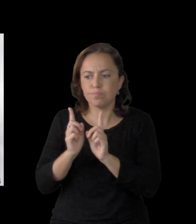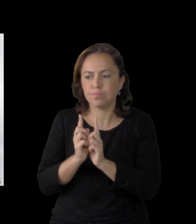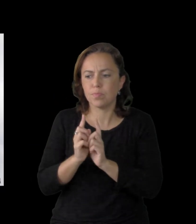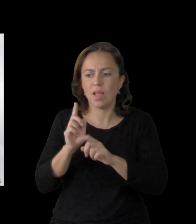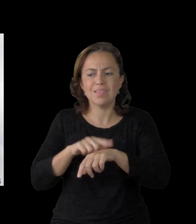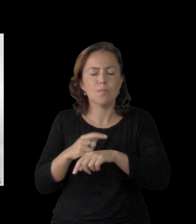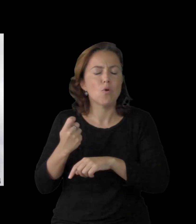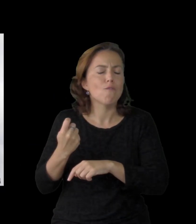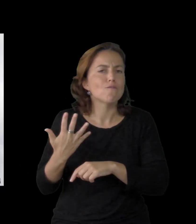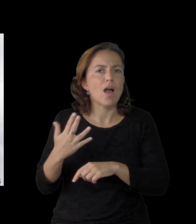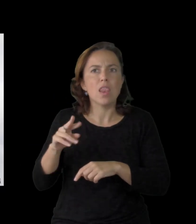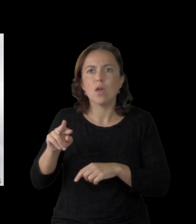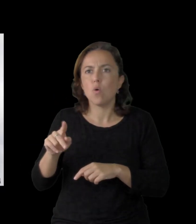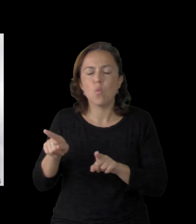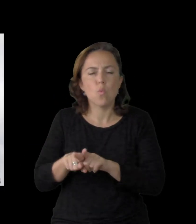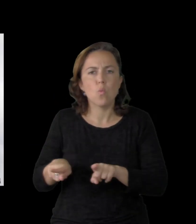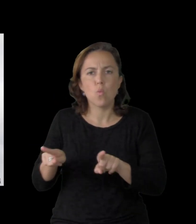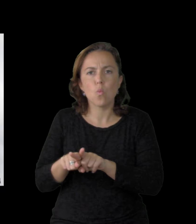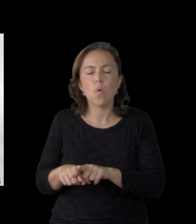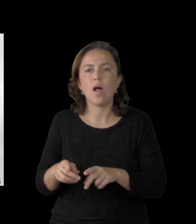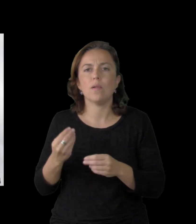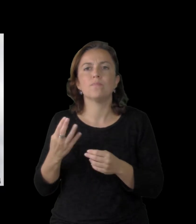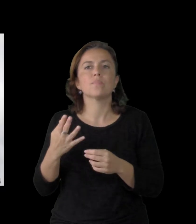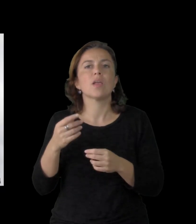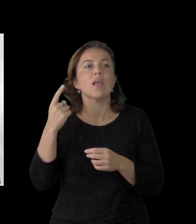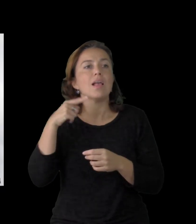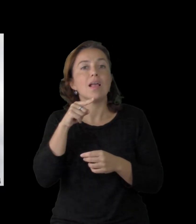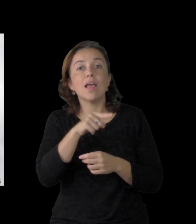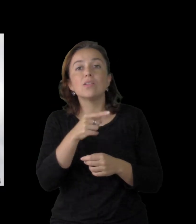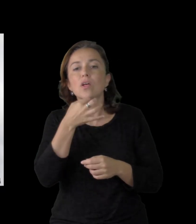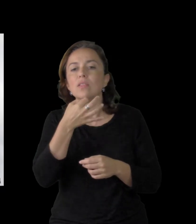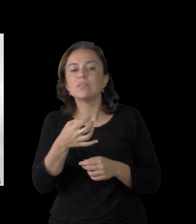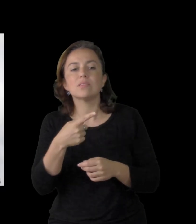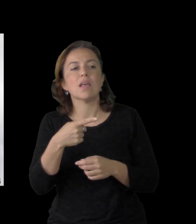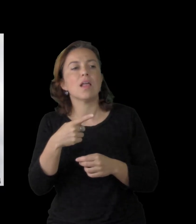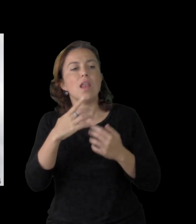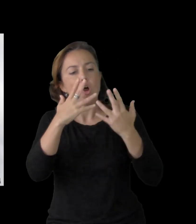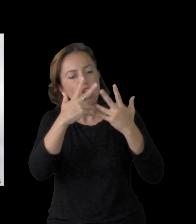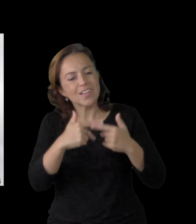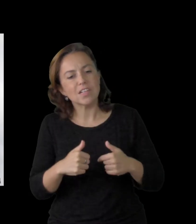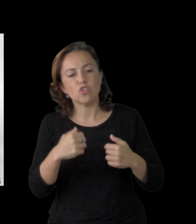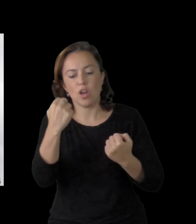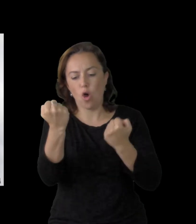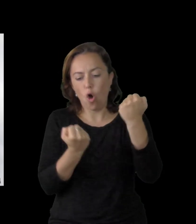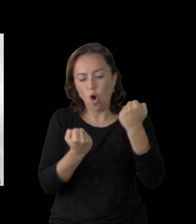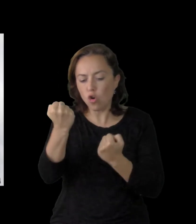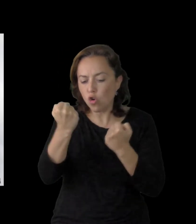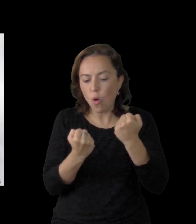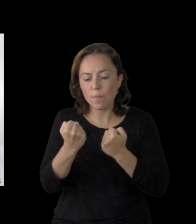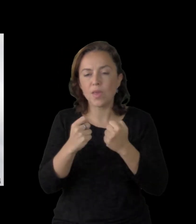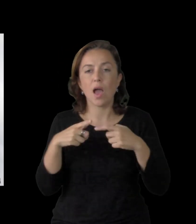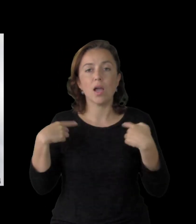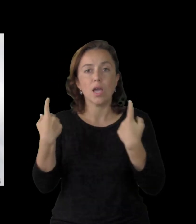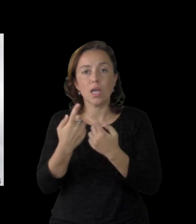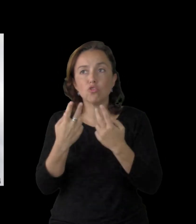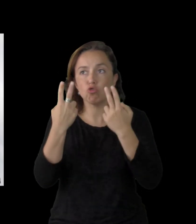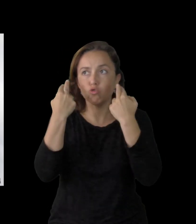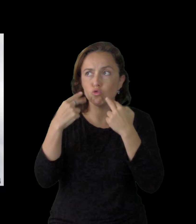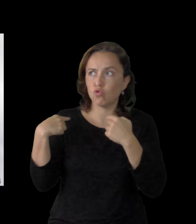oro. La vivencia de la economía, el orden económico al cual estamos siendo sometidos,